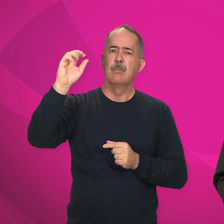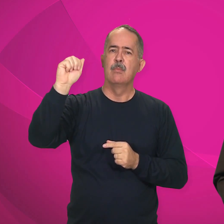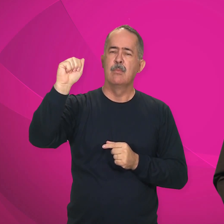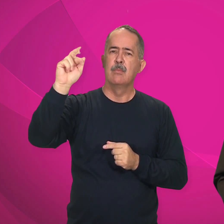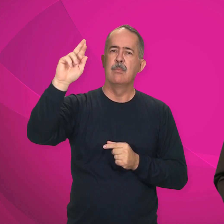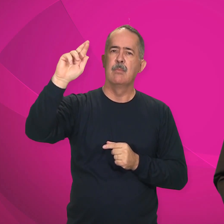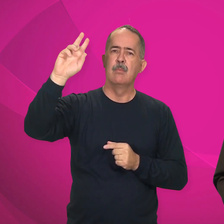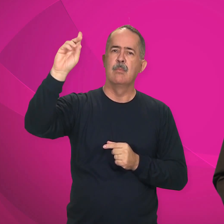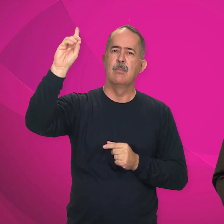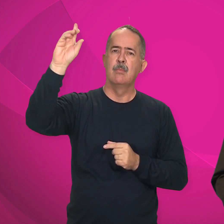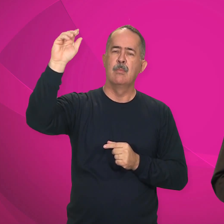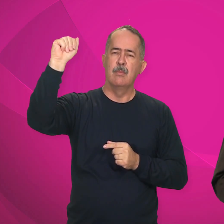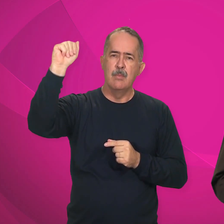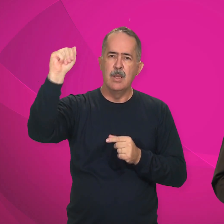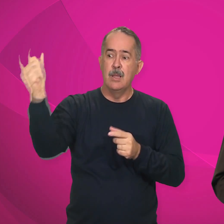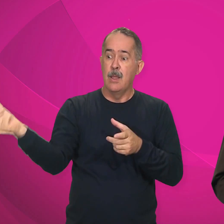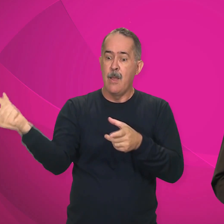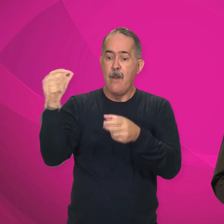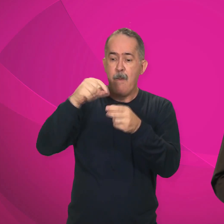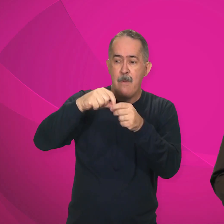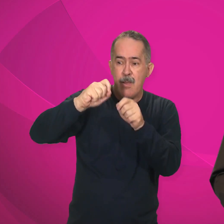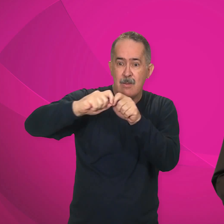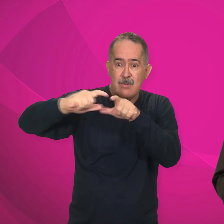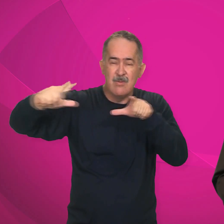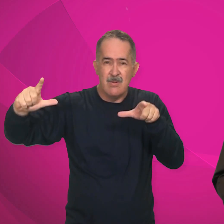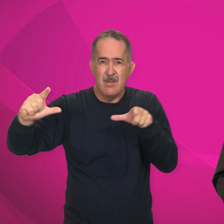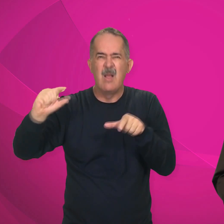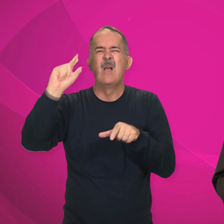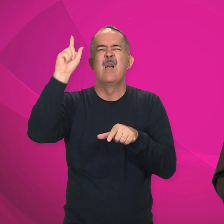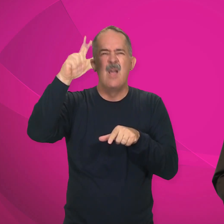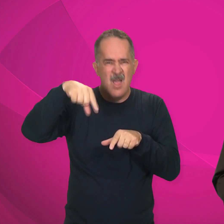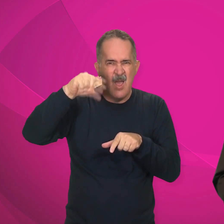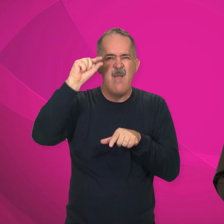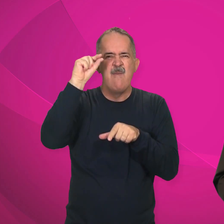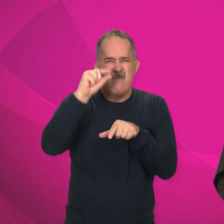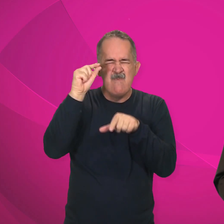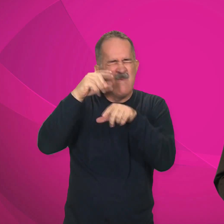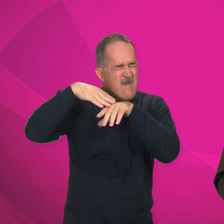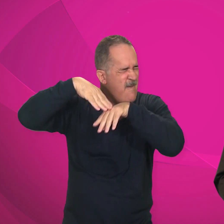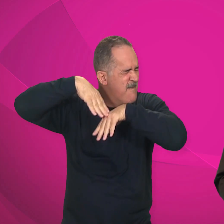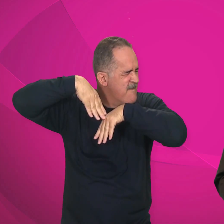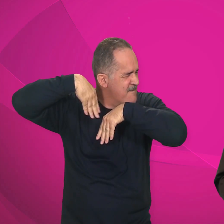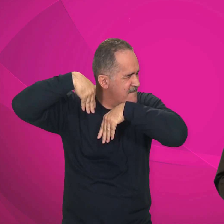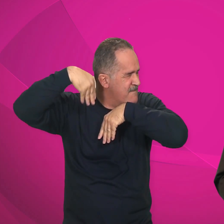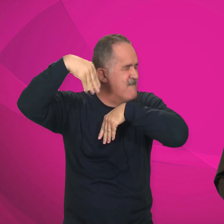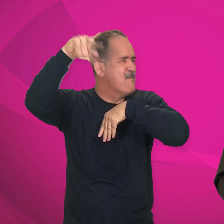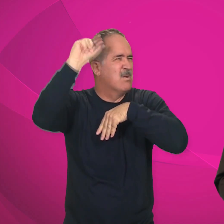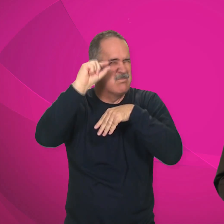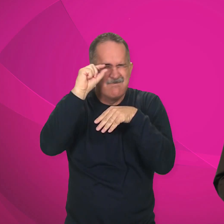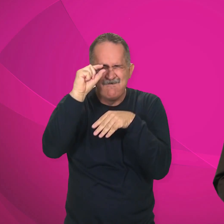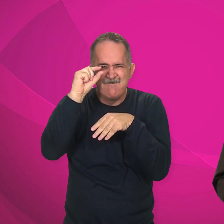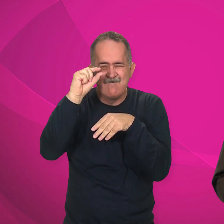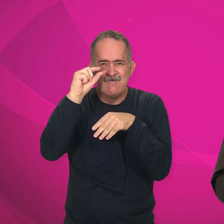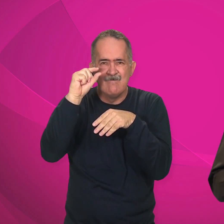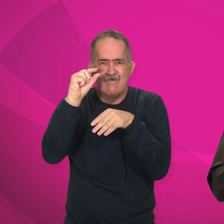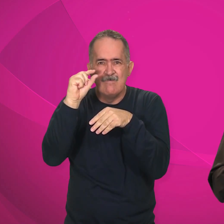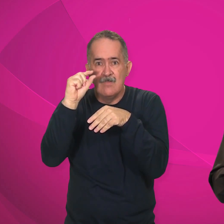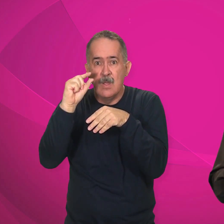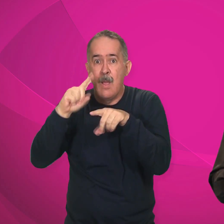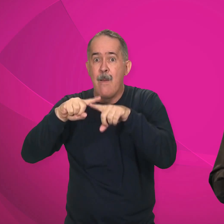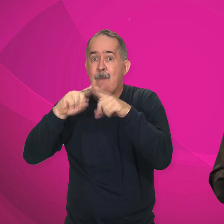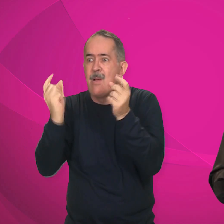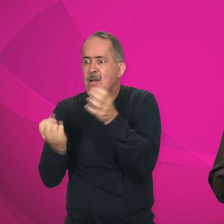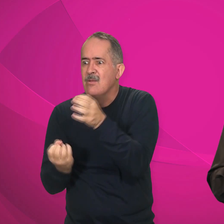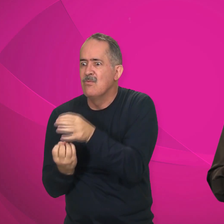homem pega e semeia no campo. Embora ela seja a menor de todas as sementes,